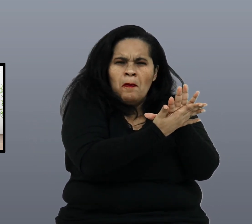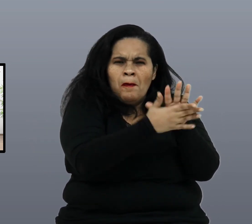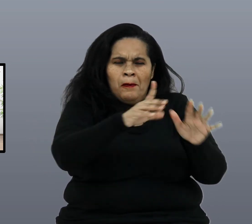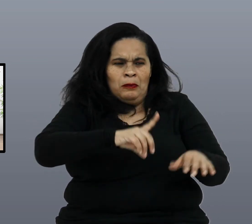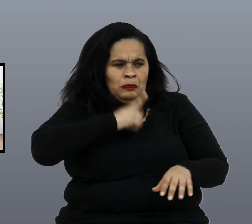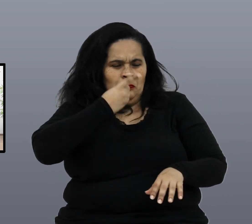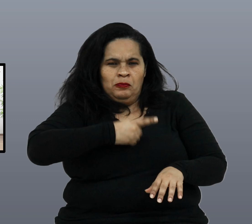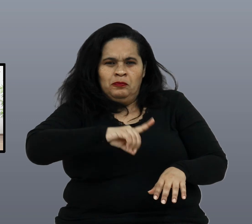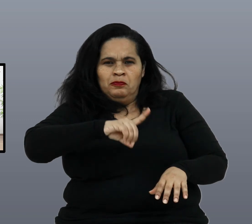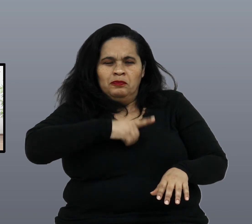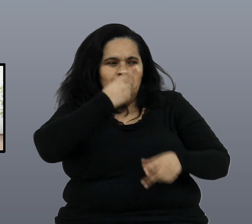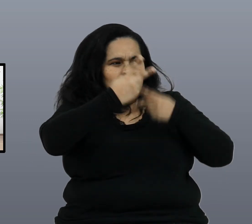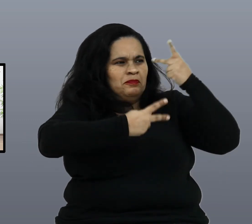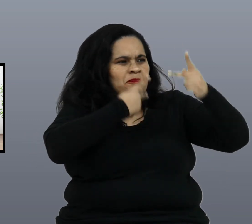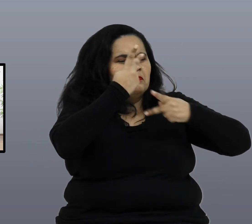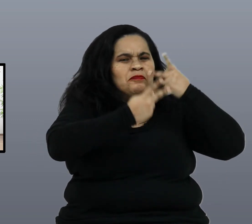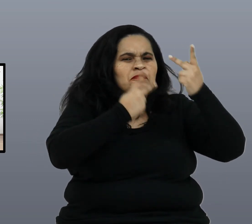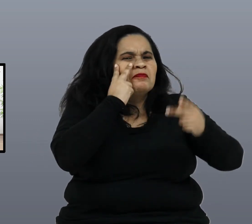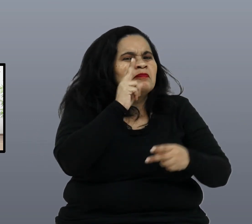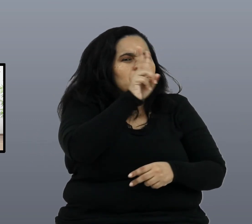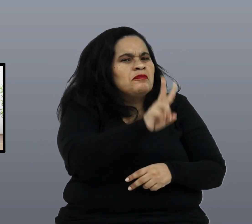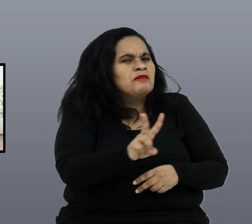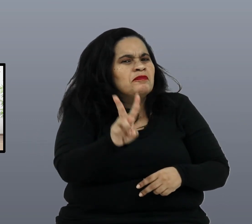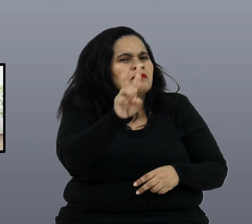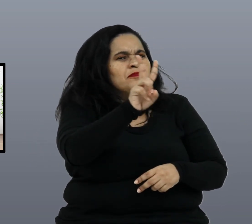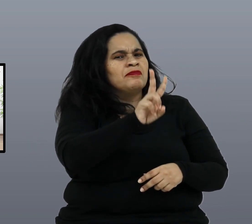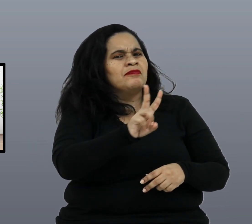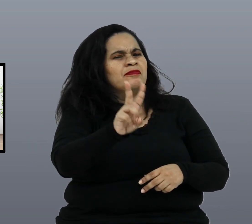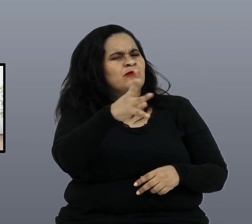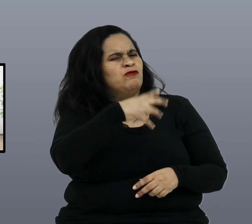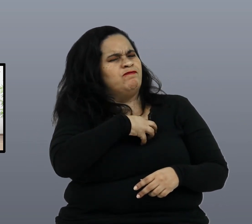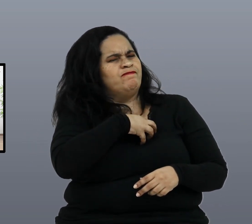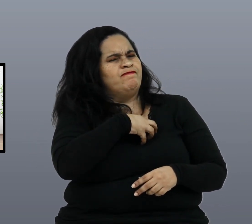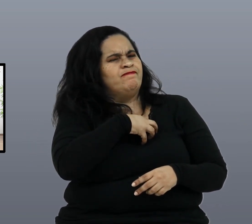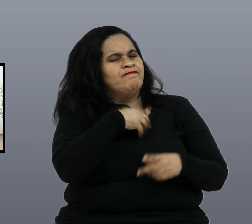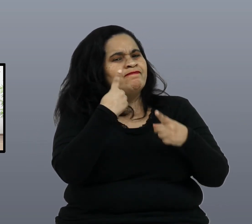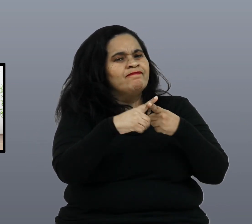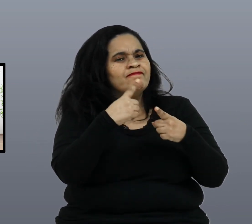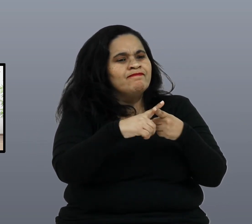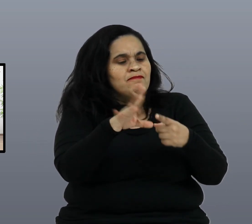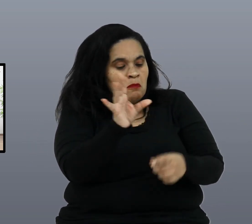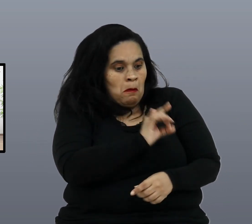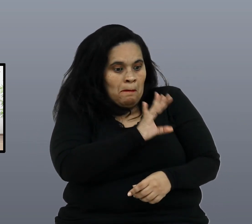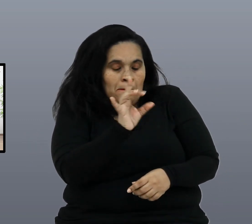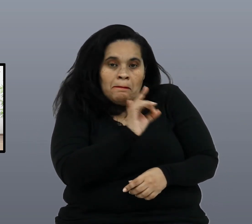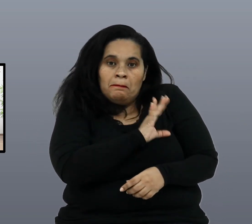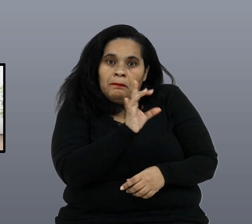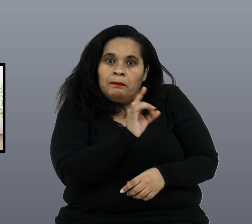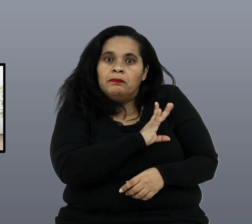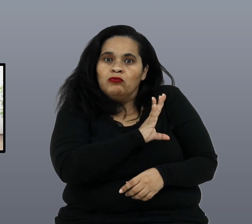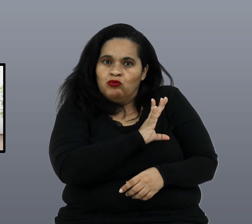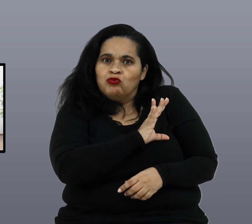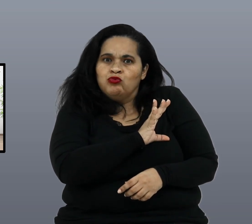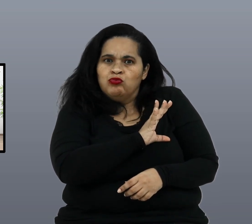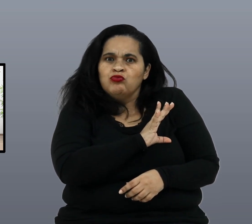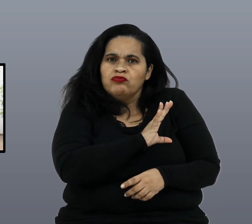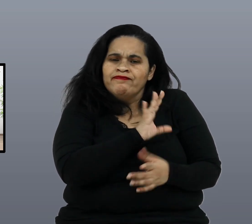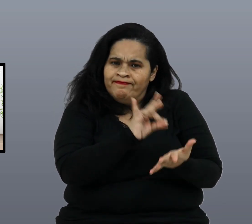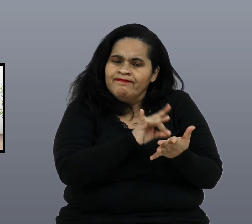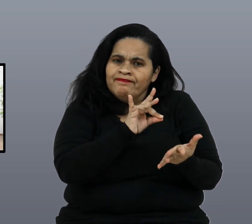a visão ali, ou termina a sua descrição dessa forma, porque seria apavorador. Sim. Seria um filme de